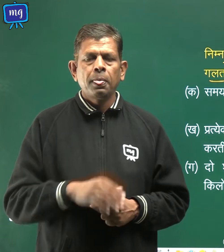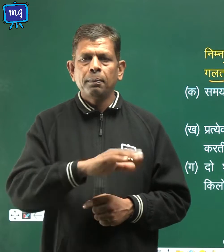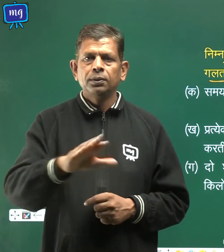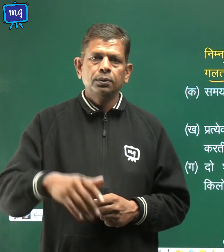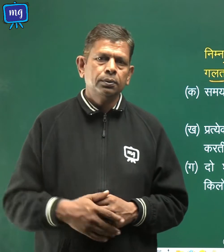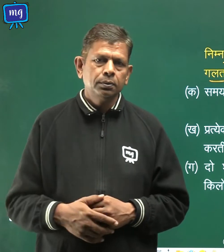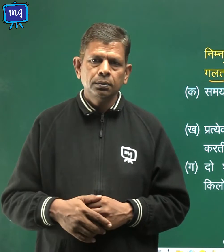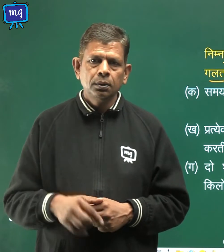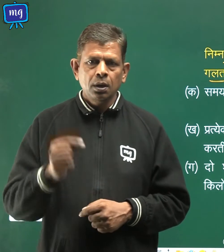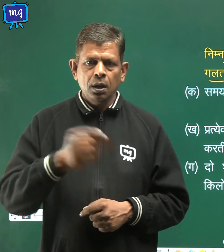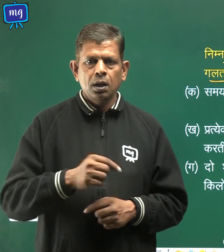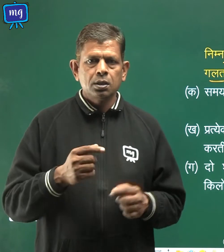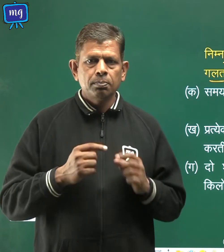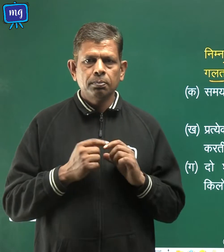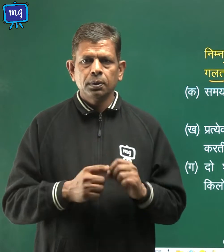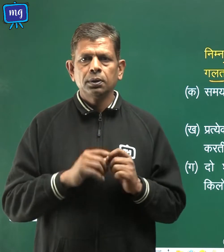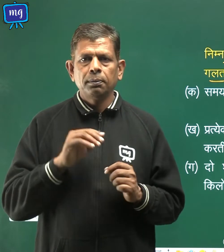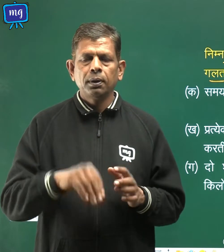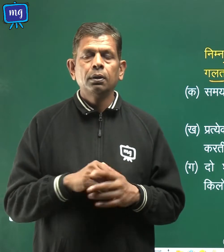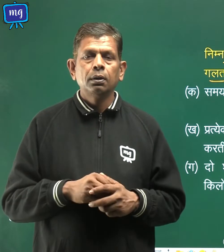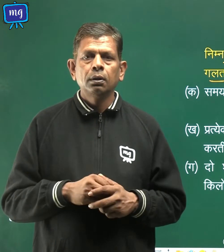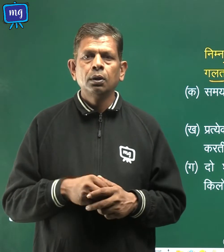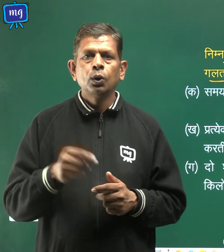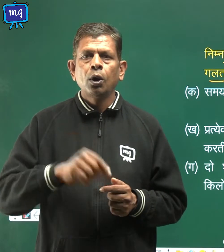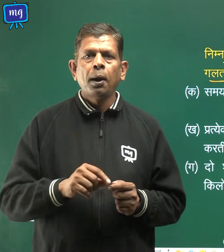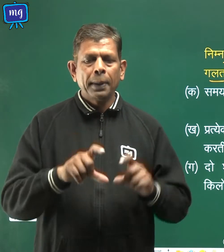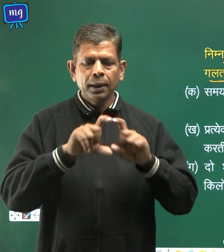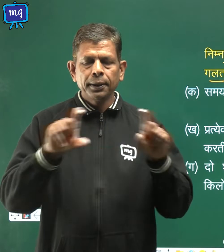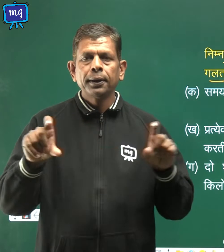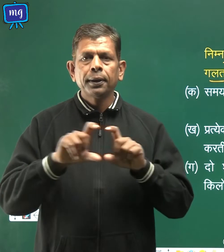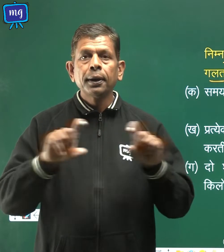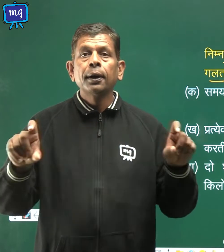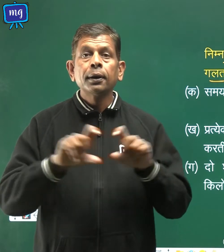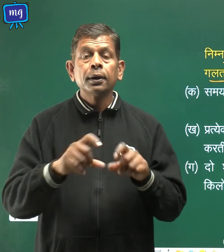बच्चों, इस प्रश्न में जो हमें कथन दिए गए हैं,